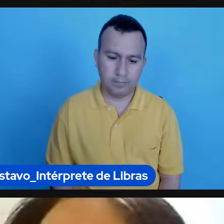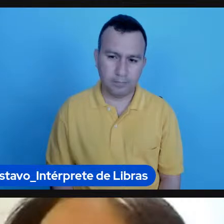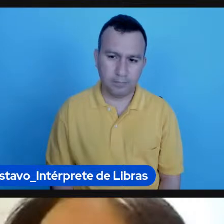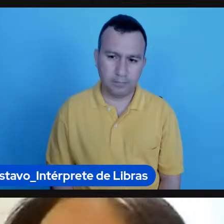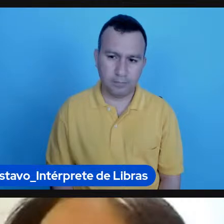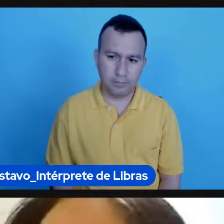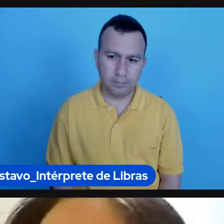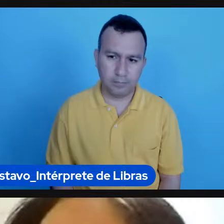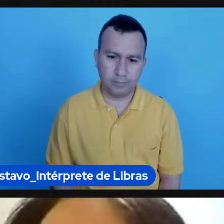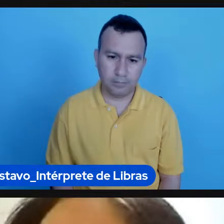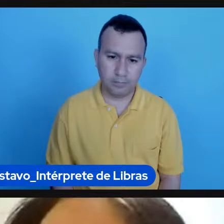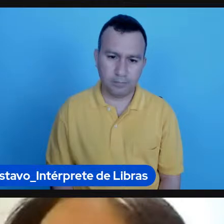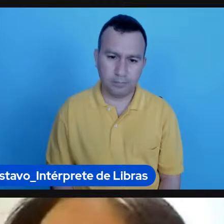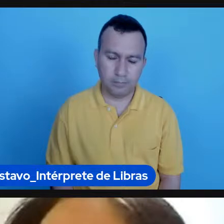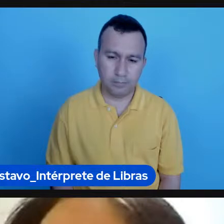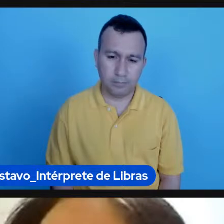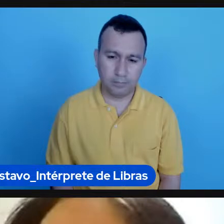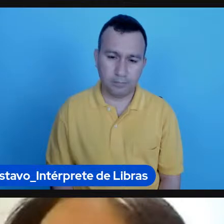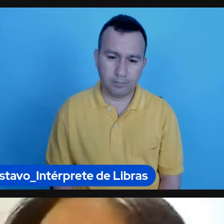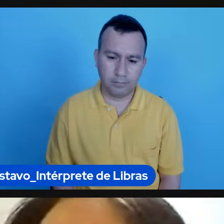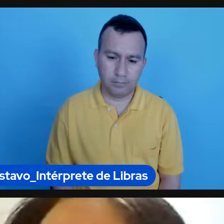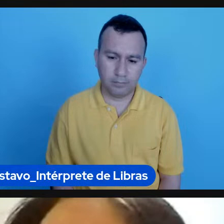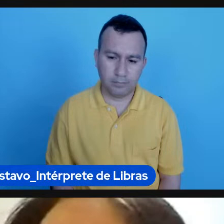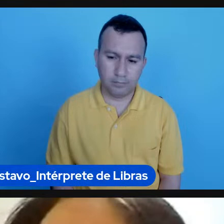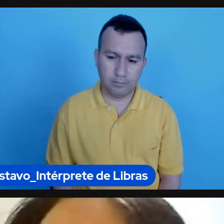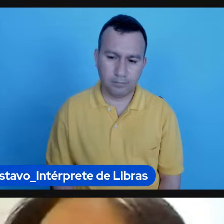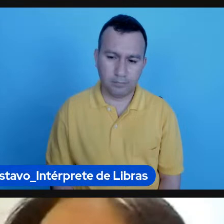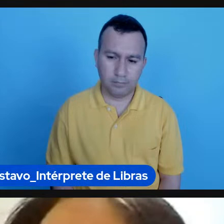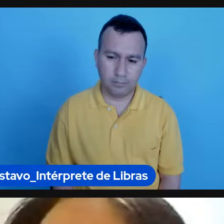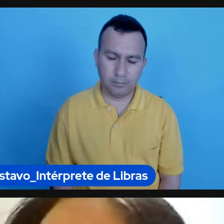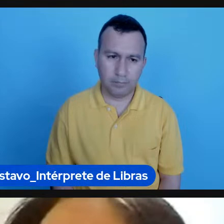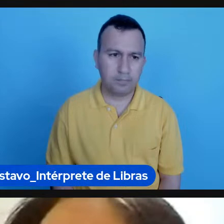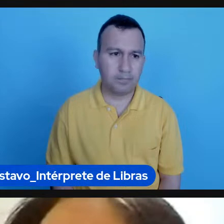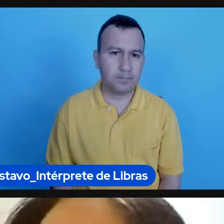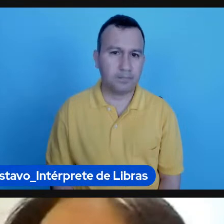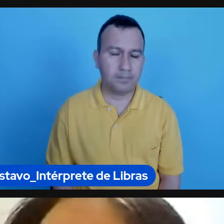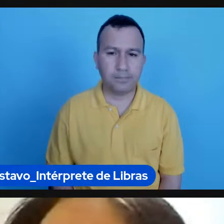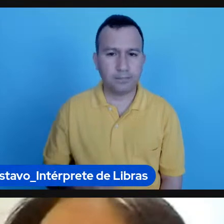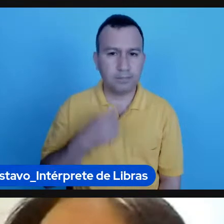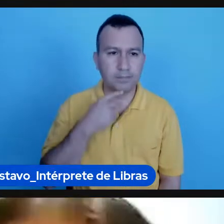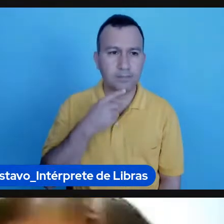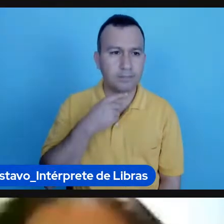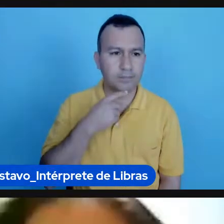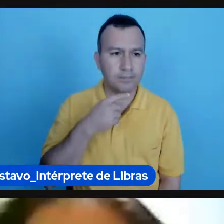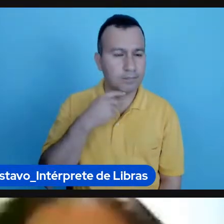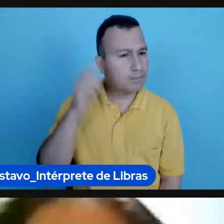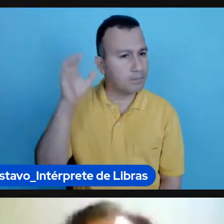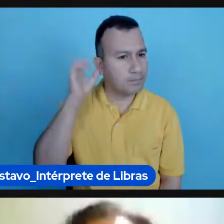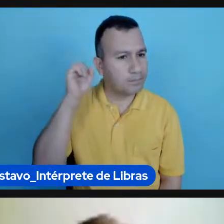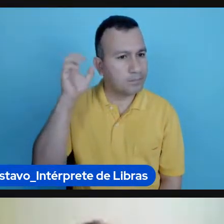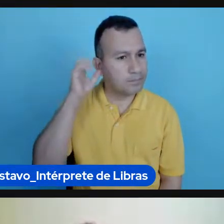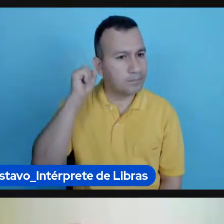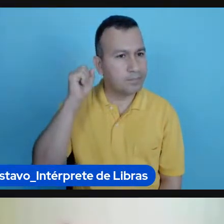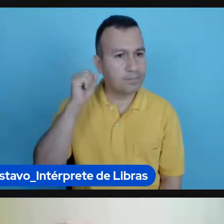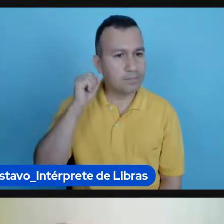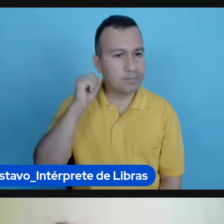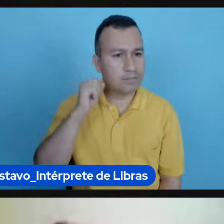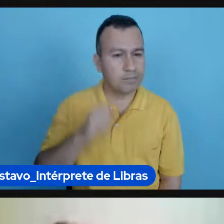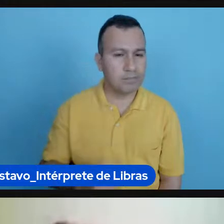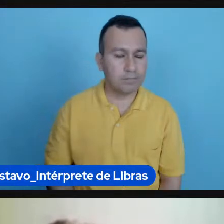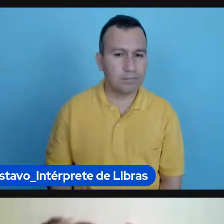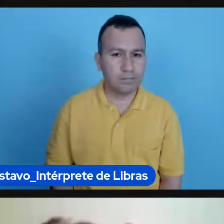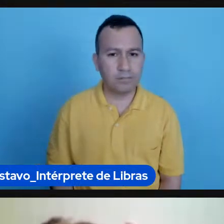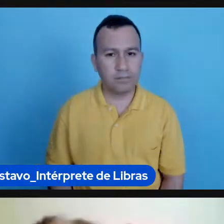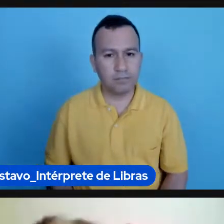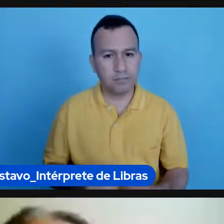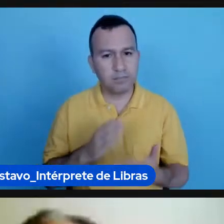Professora, está bem, ficou bem ruim de ouvir o áudio, o seu áudio. Algumas coisas a gente conseguiu,